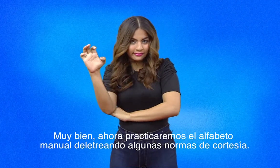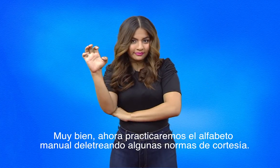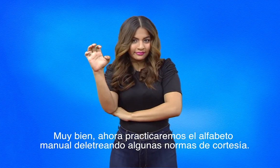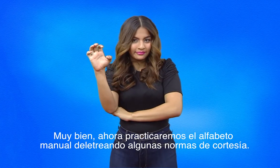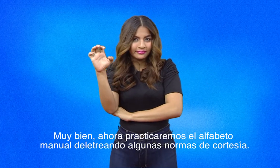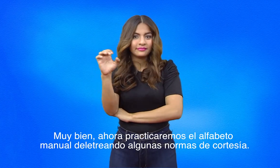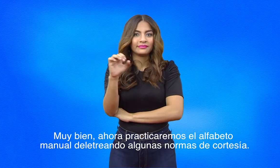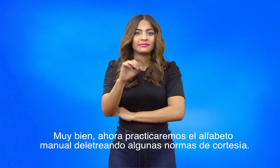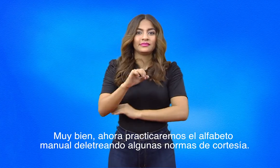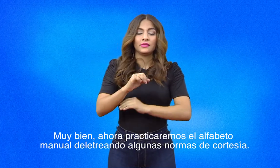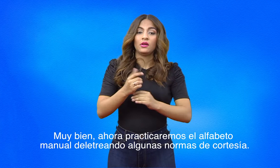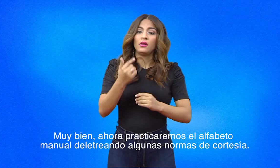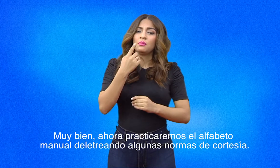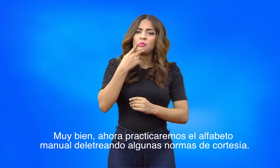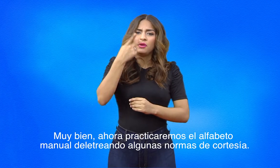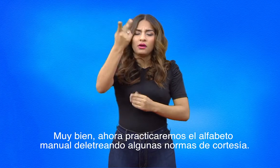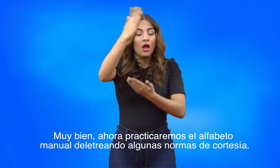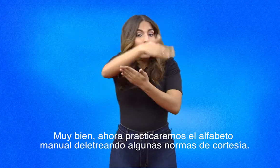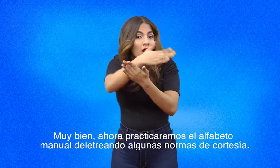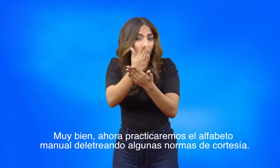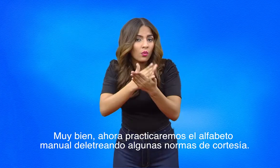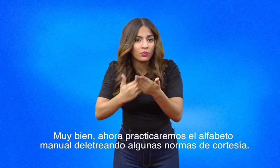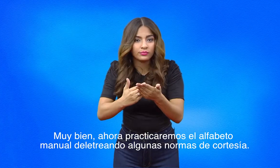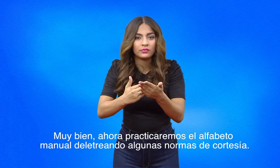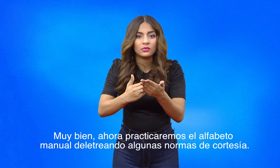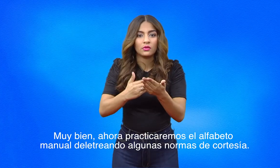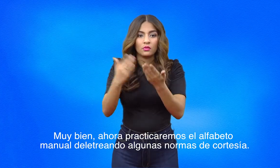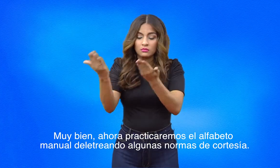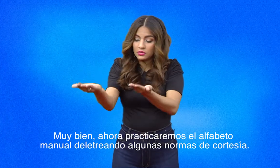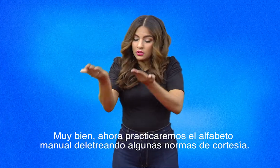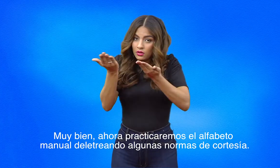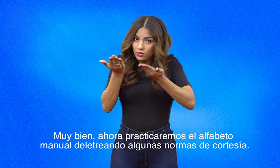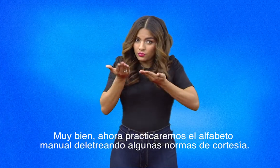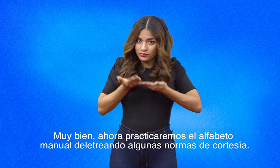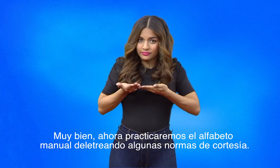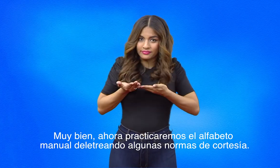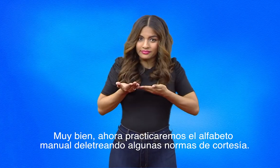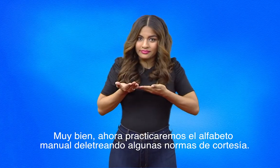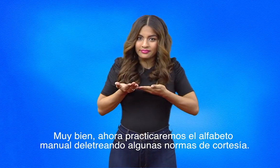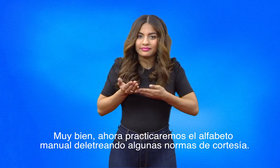manual. Vamos a ver algunas normas de cortesía.